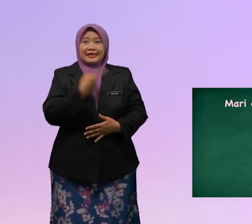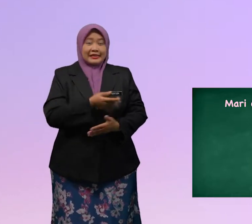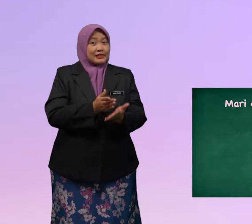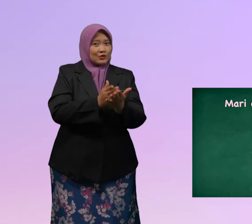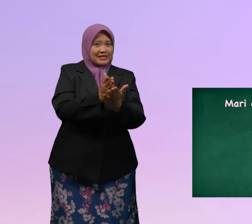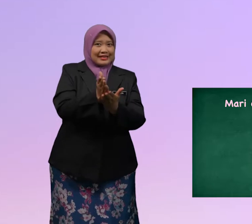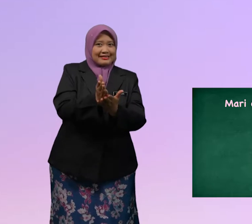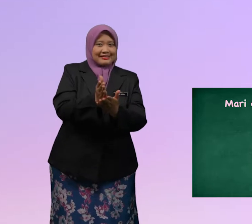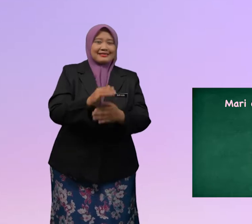kita teruskan.